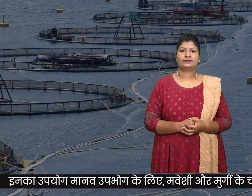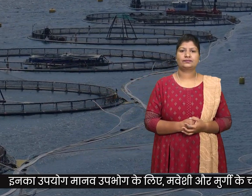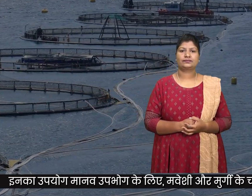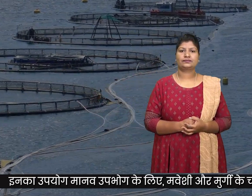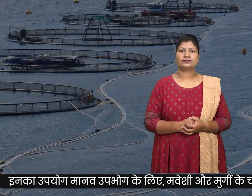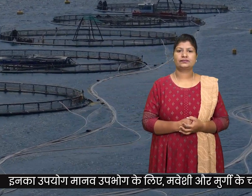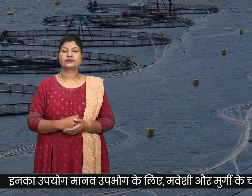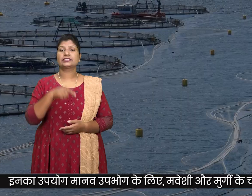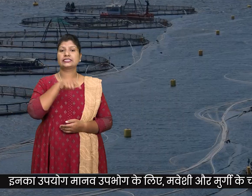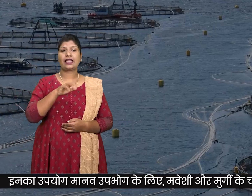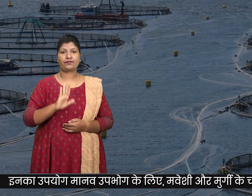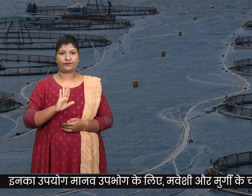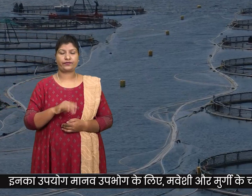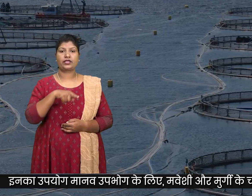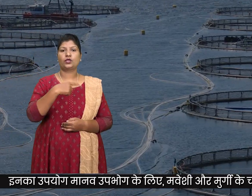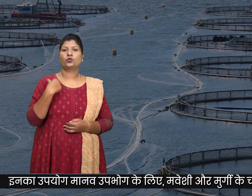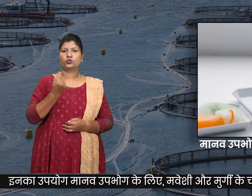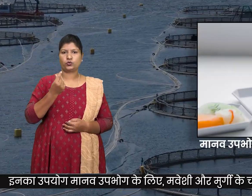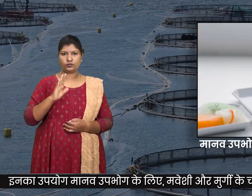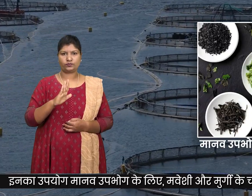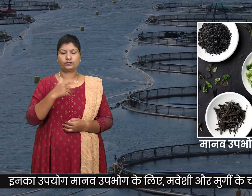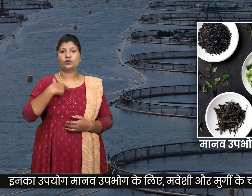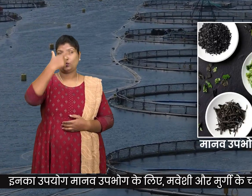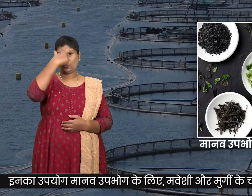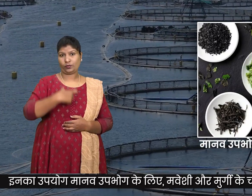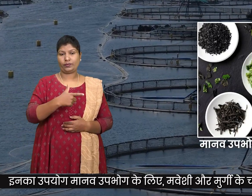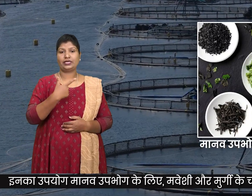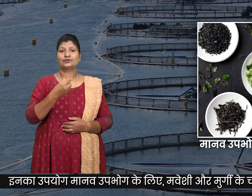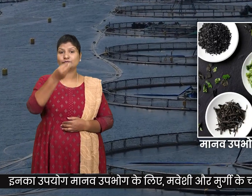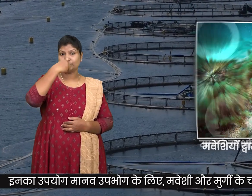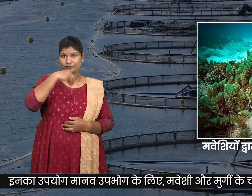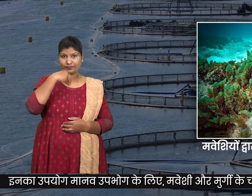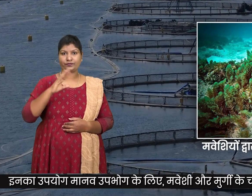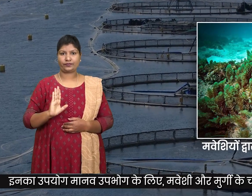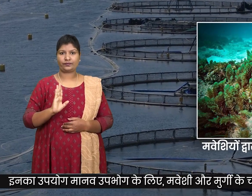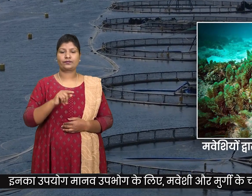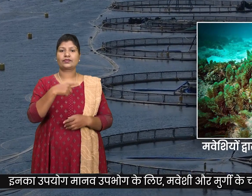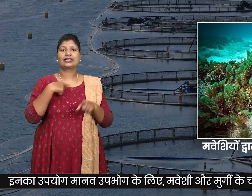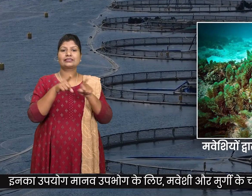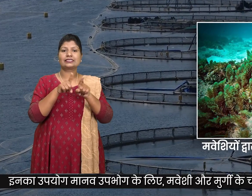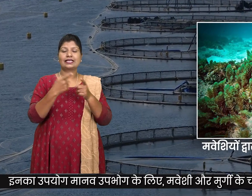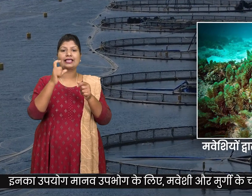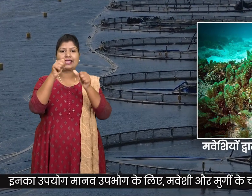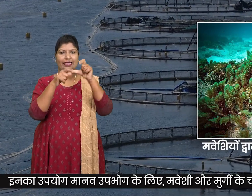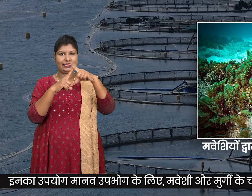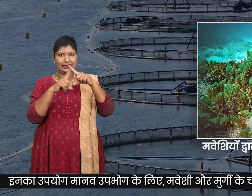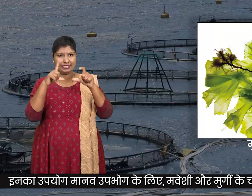इनका उपयोग मानव उपयोग के लिए मवेशी और मुर्गी के चारे के रूप में, खाद के